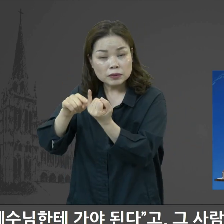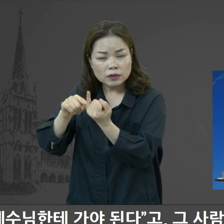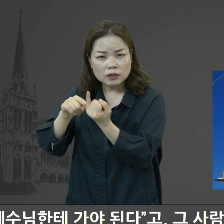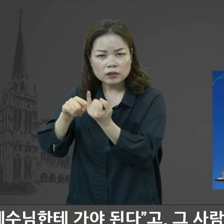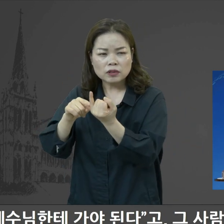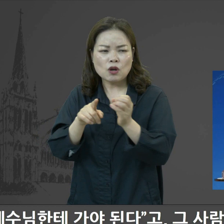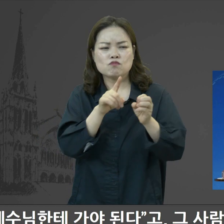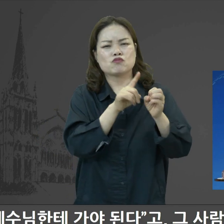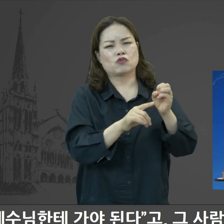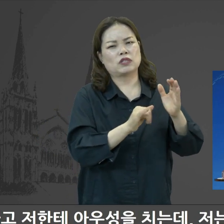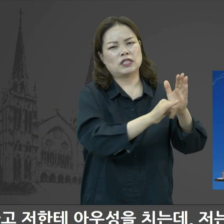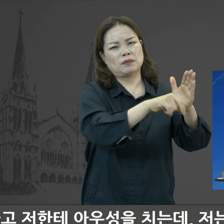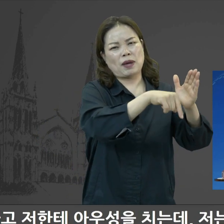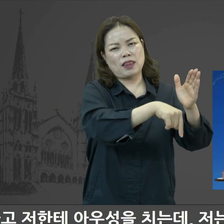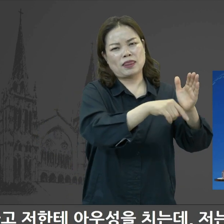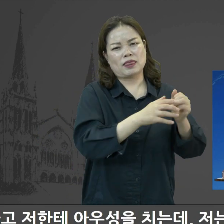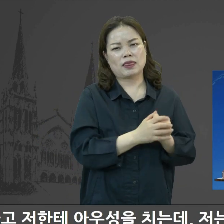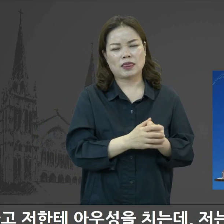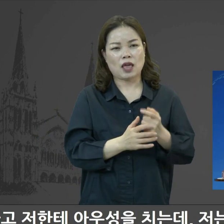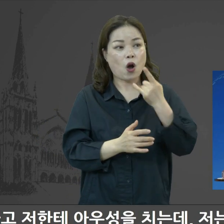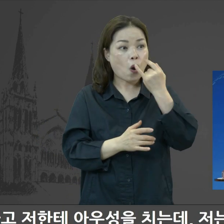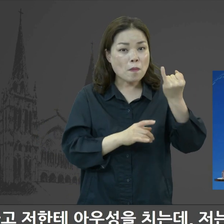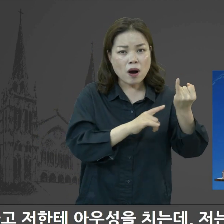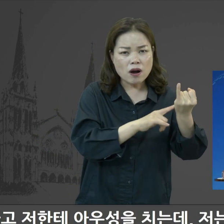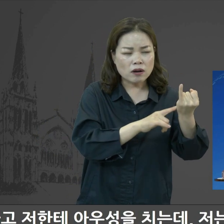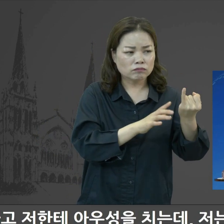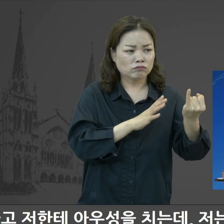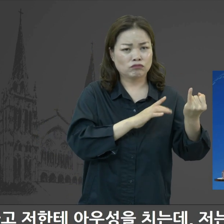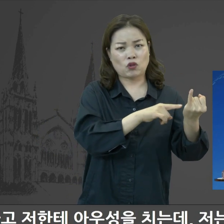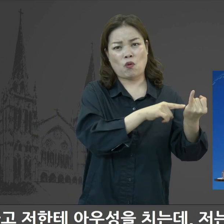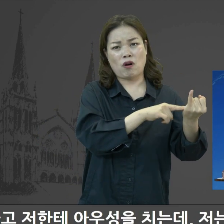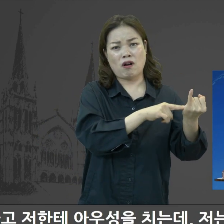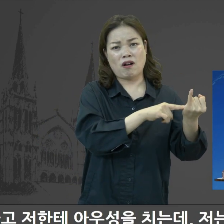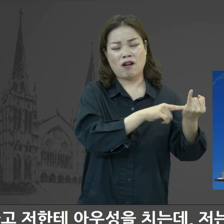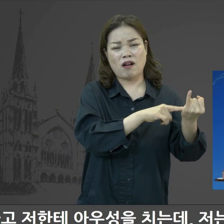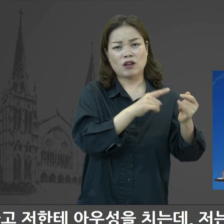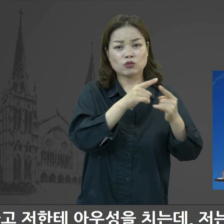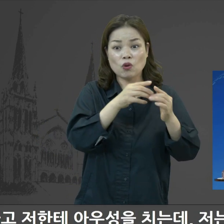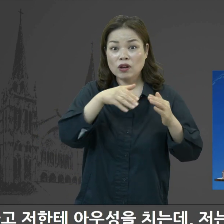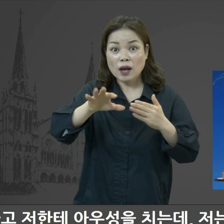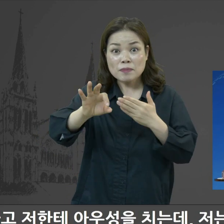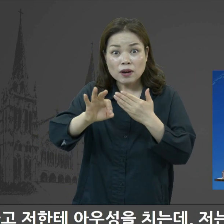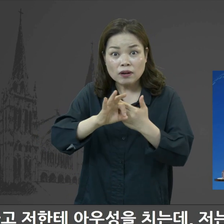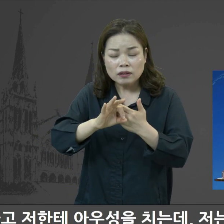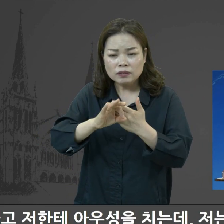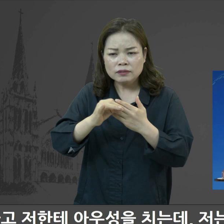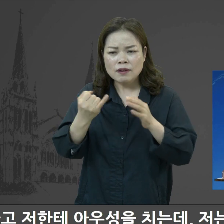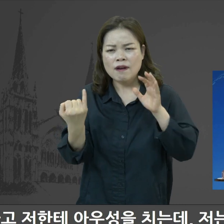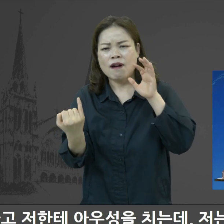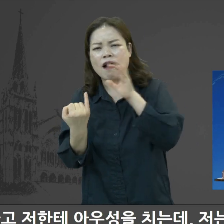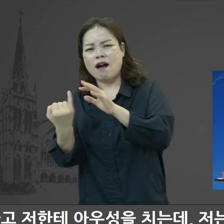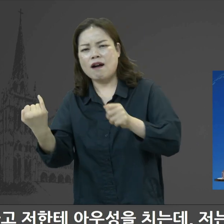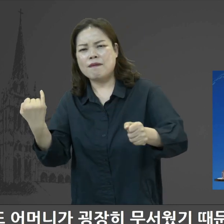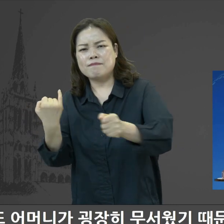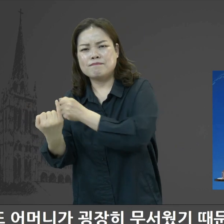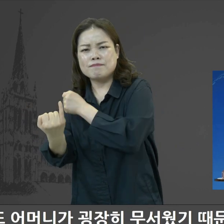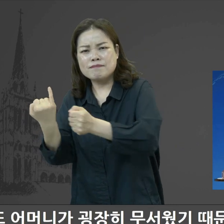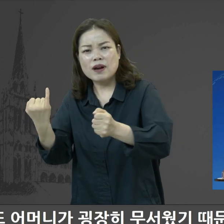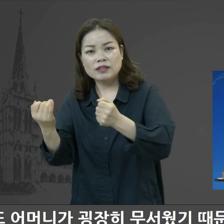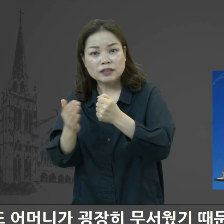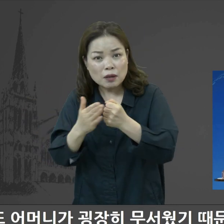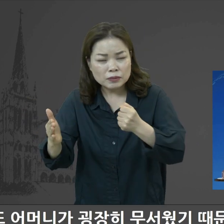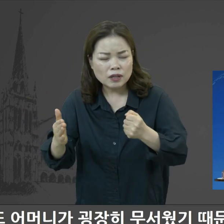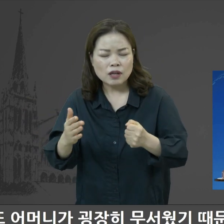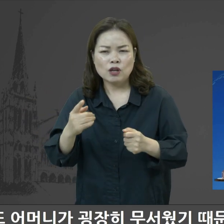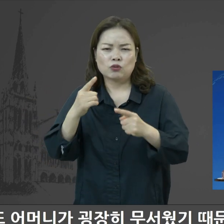집이 불교 믿는 집안이고 또 어머니가 굉장히 무서웠기 때문에 교회 가면은 그저 맞아 죽는다라고 생각을 했기 때문에